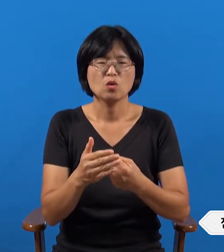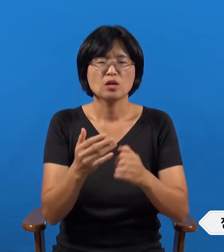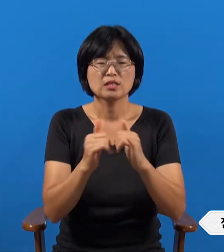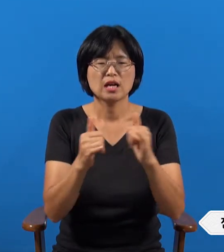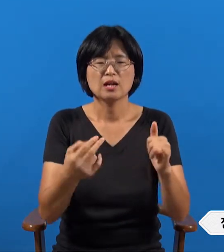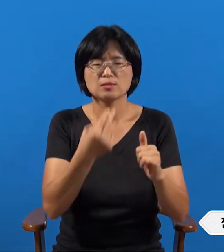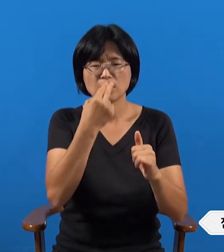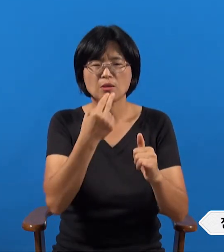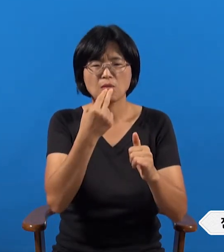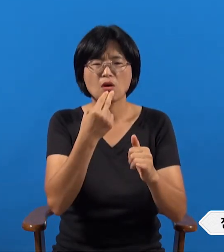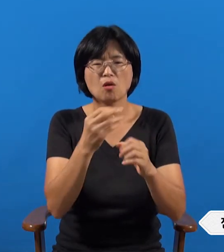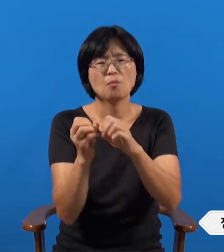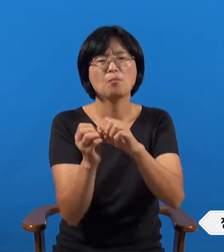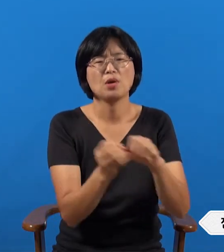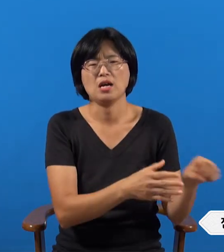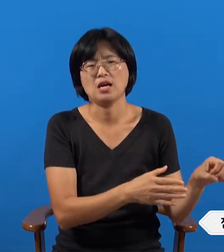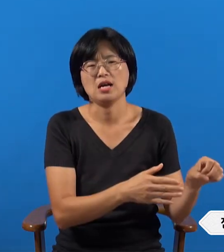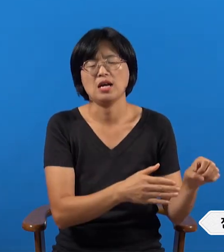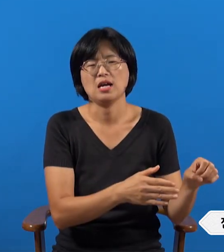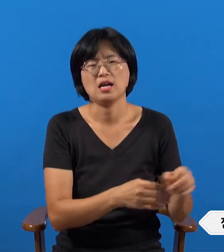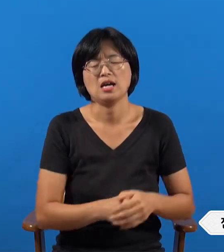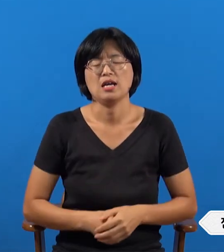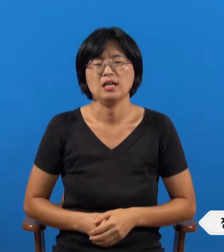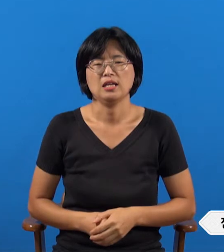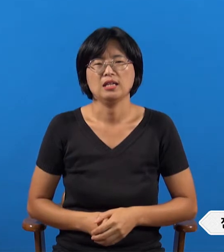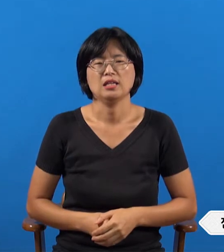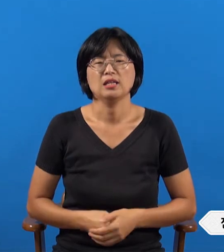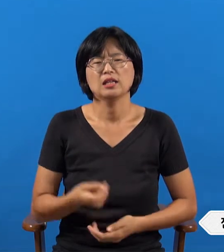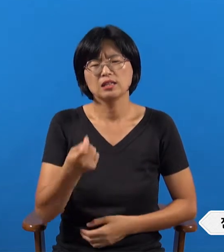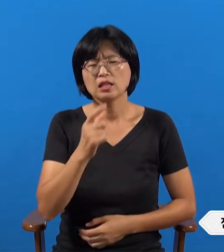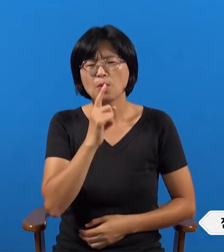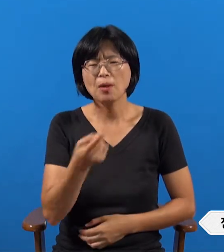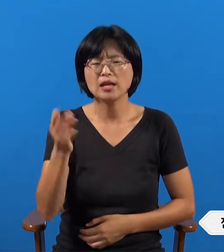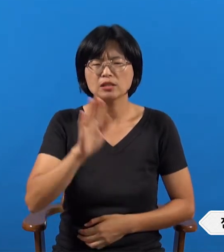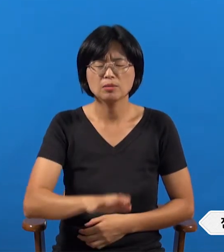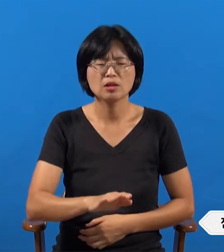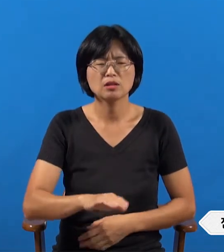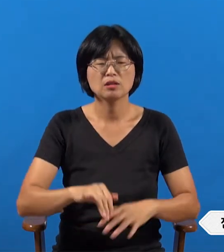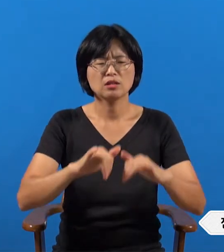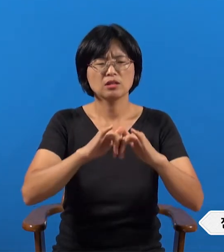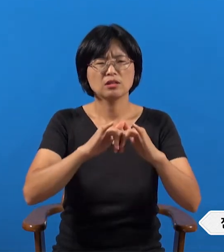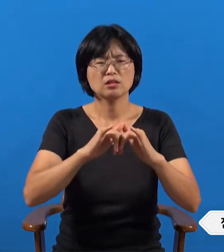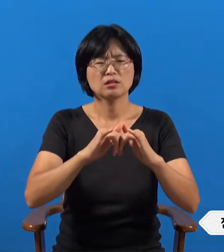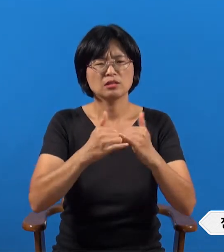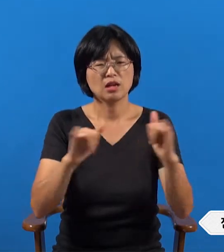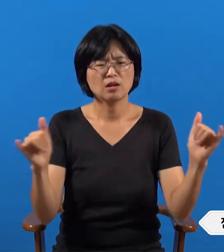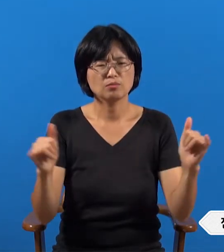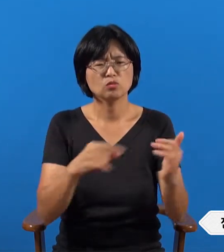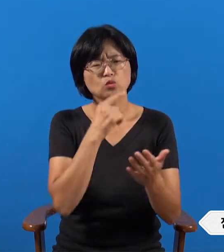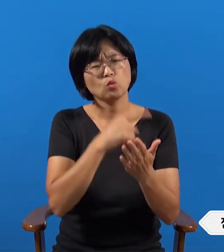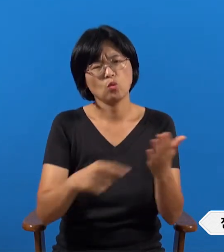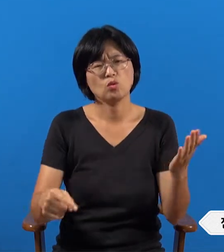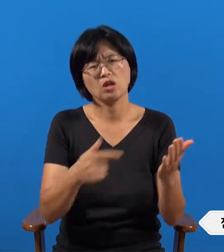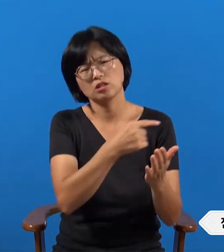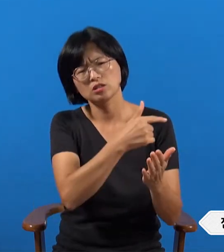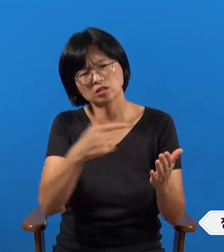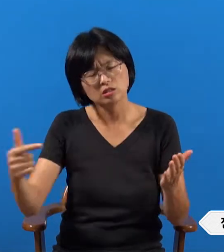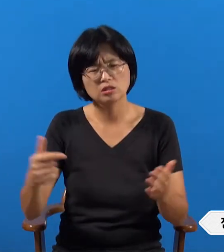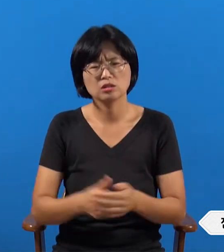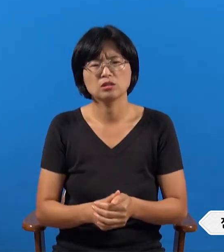짧은 말이지만 그 말의 힘이 얼마나 큰가. 그래서 촌철살인 또는